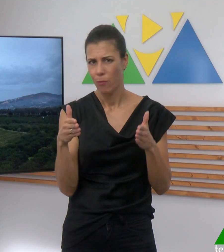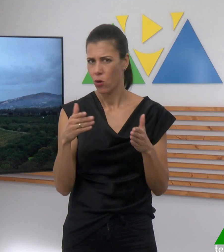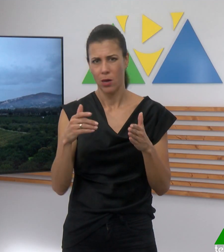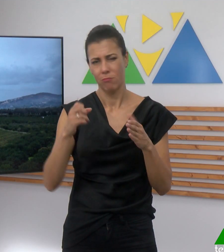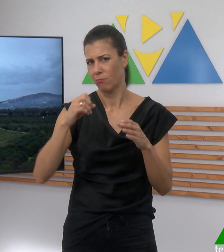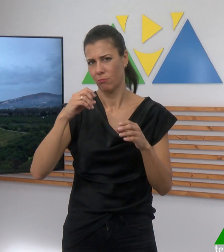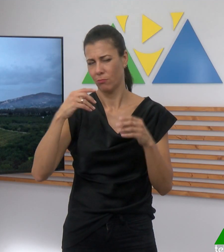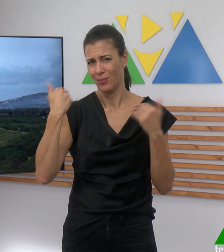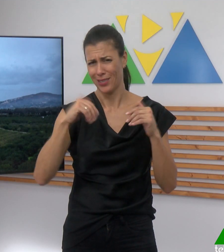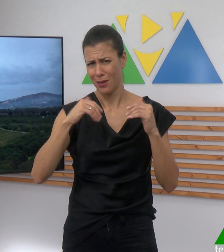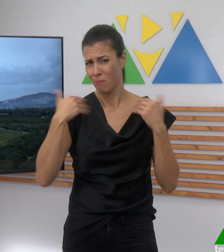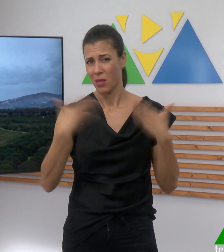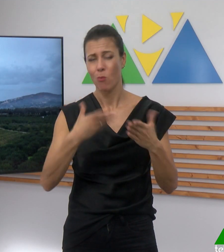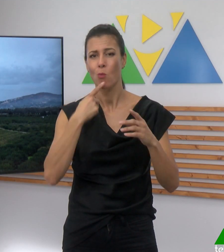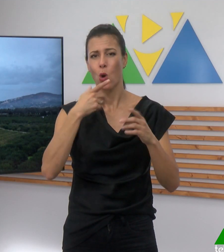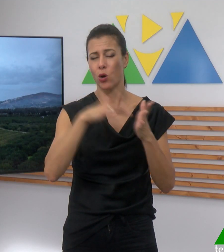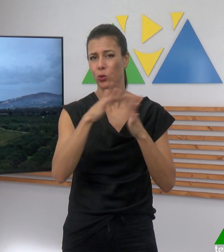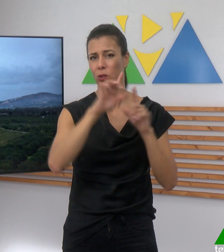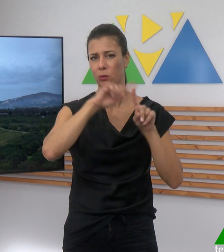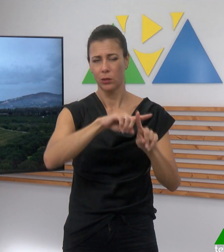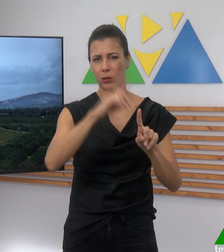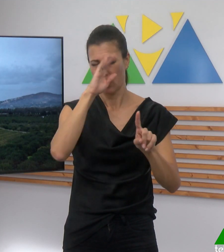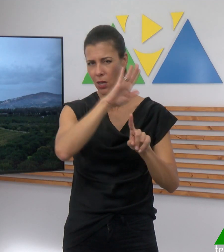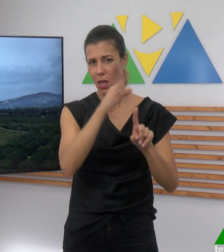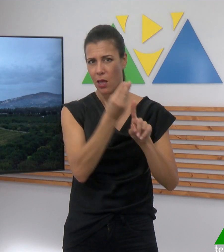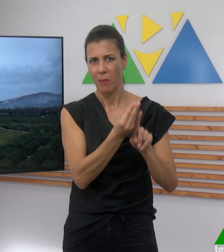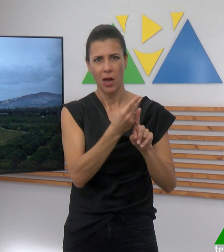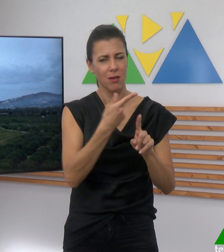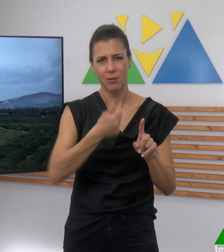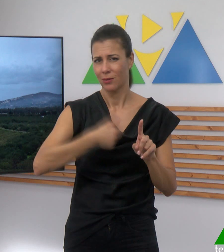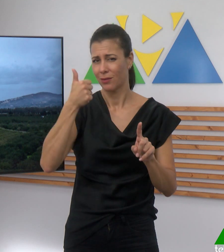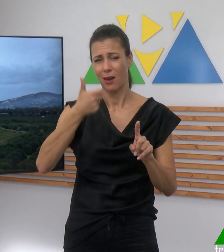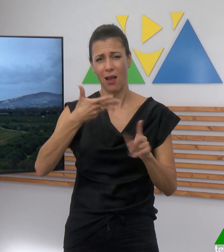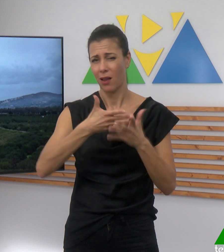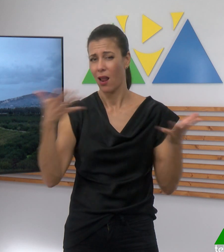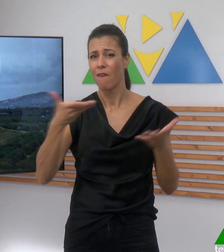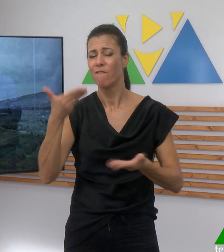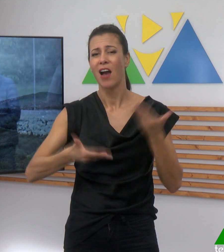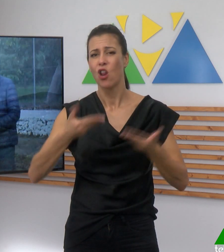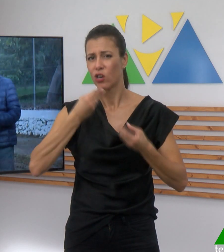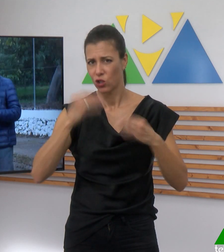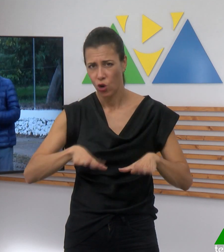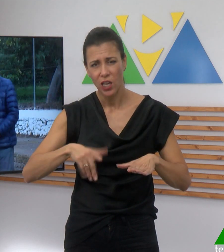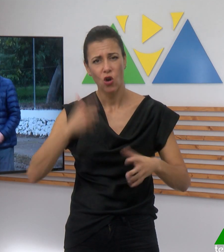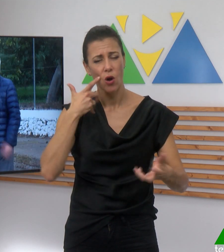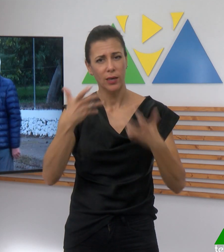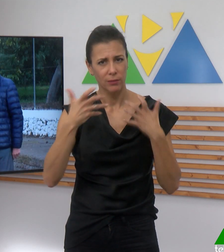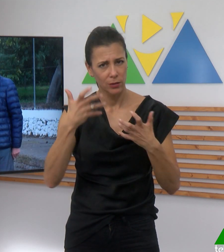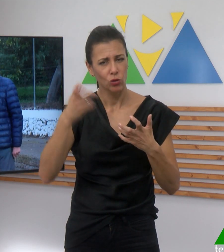patura no y considerado una imagen muy de Gran valor histórico de Gran valor artístico y de Gran valor religioso